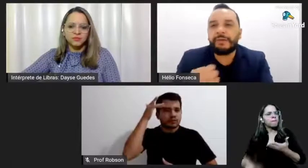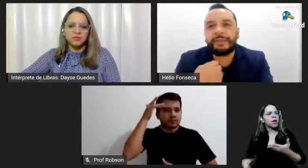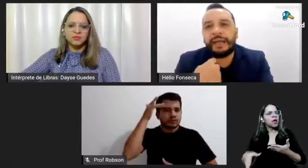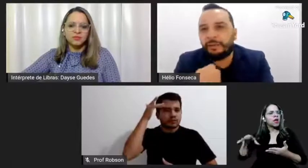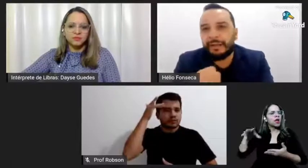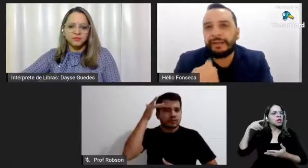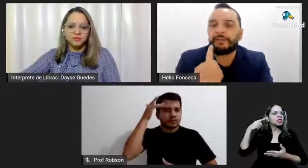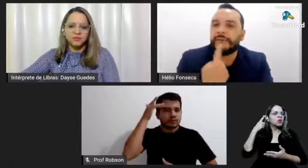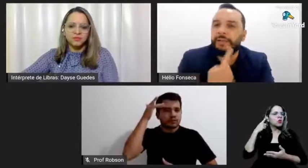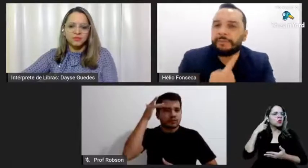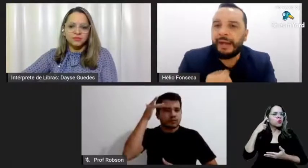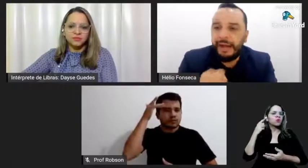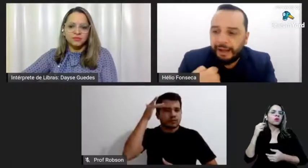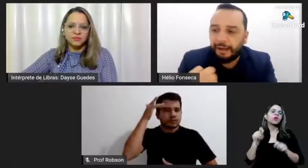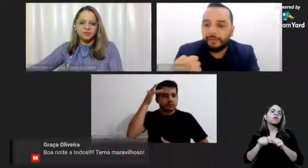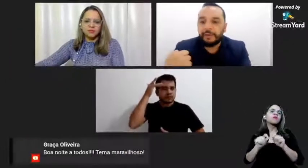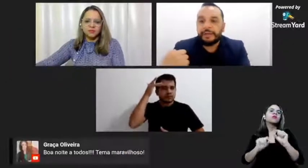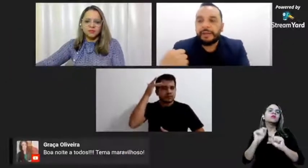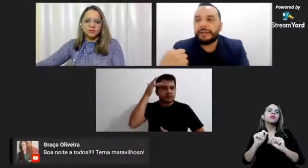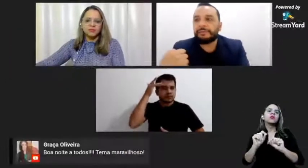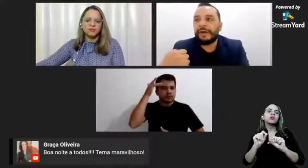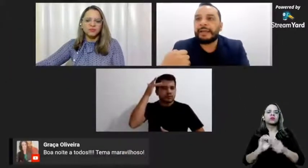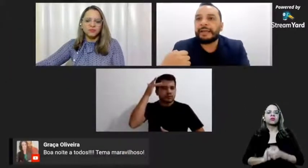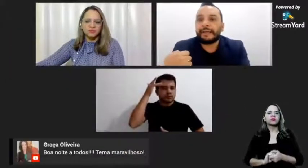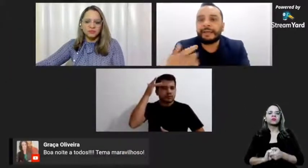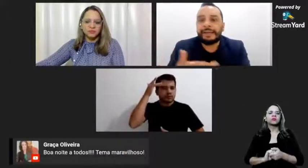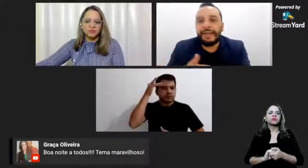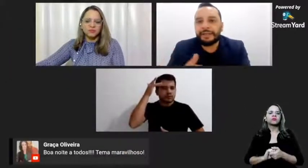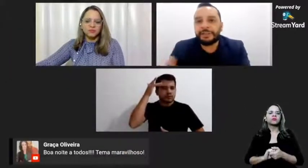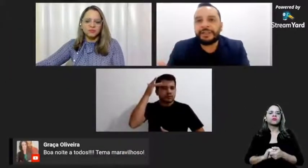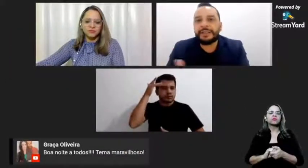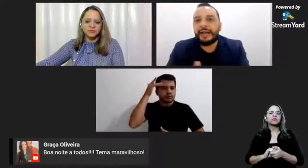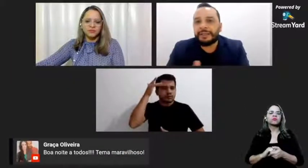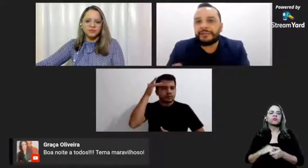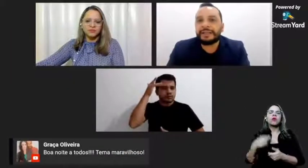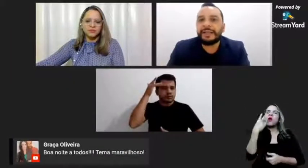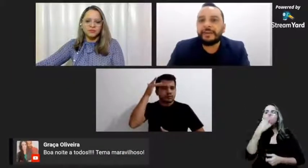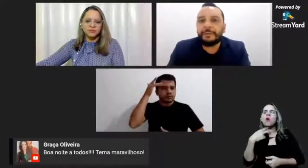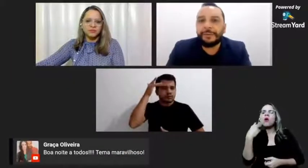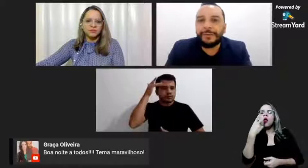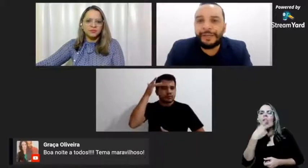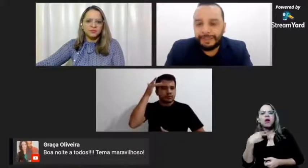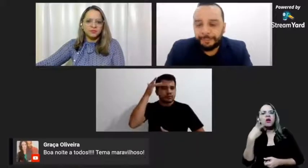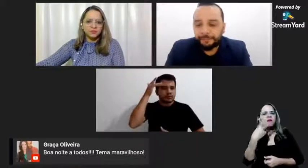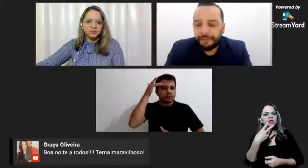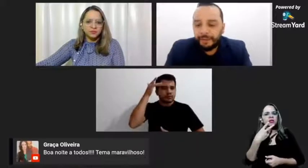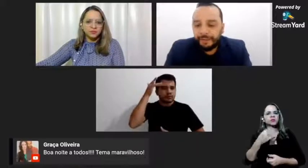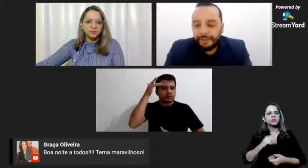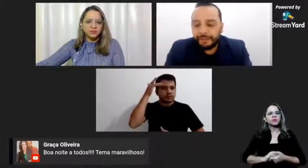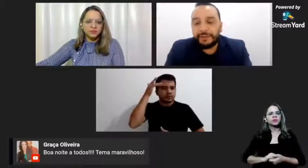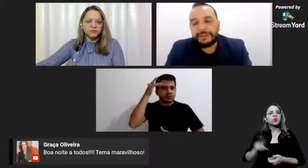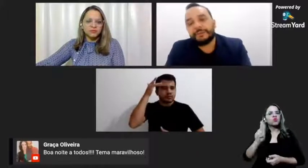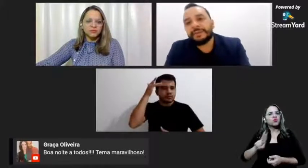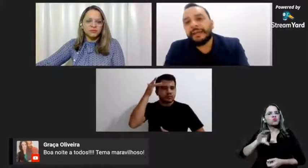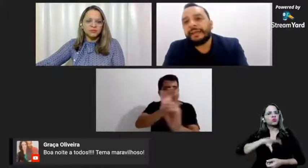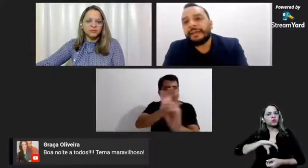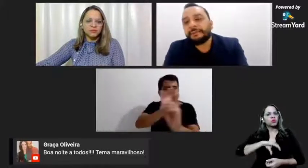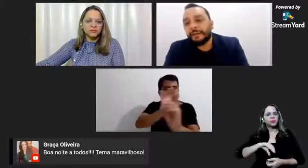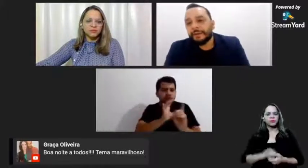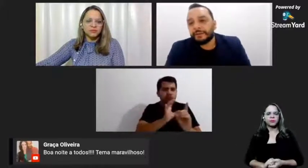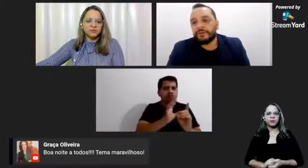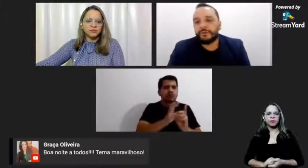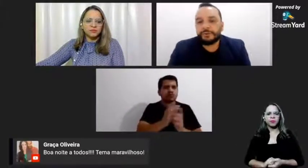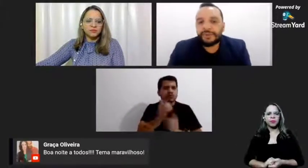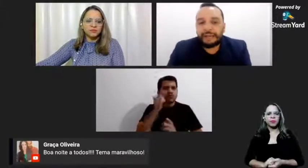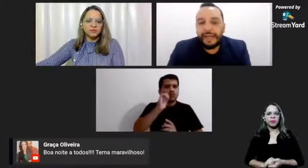audição, ele vai usar uma leitura labial, ele vai interagir através da língua portuguesa. E nós temos